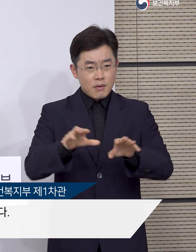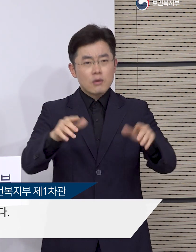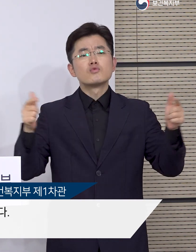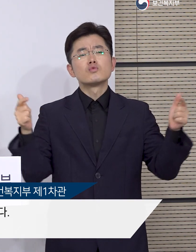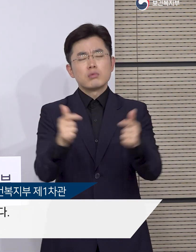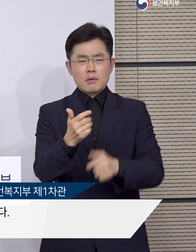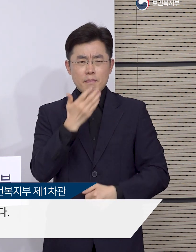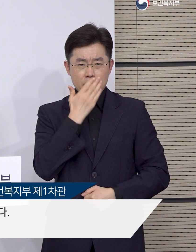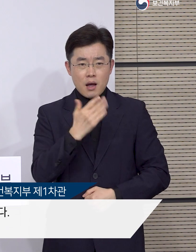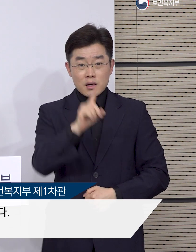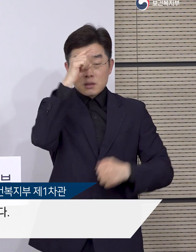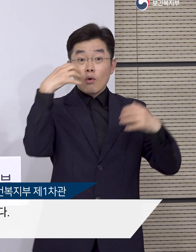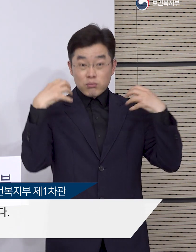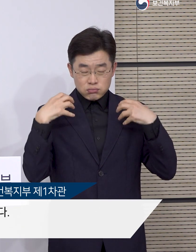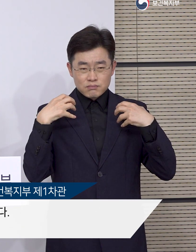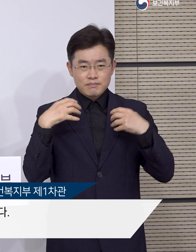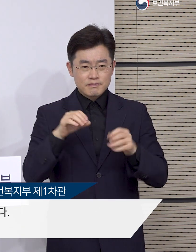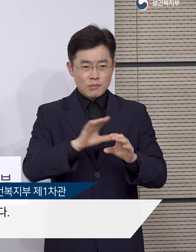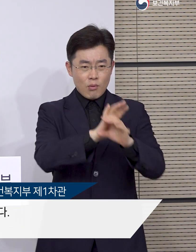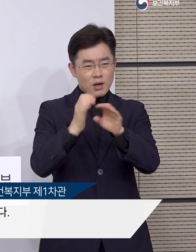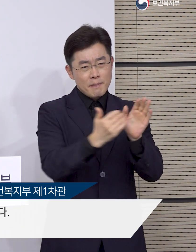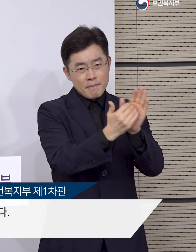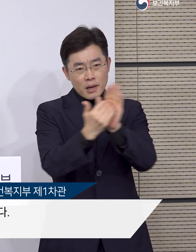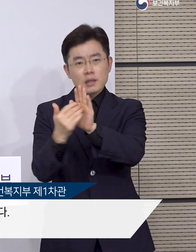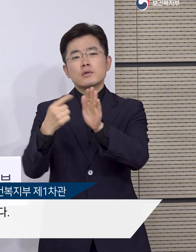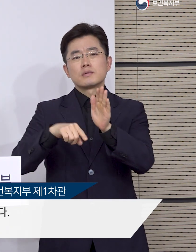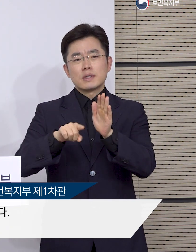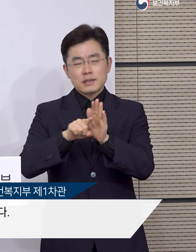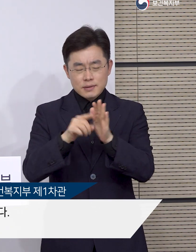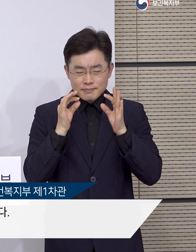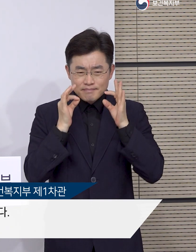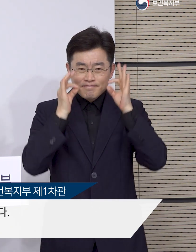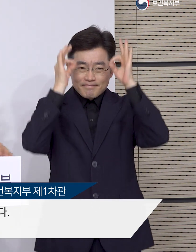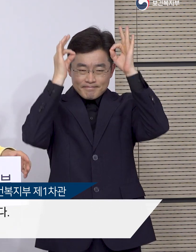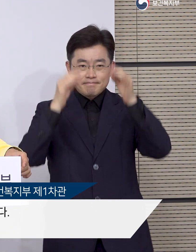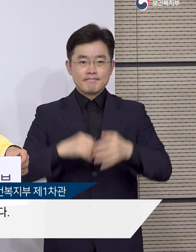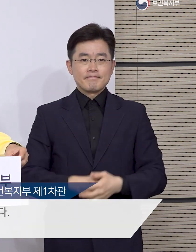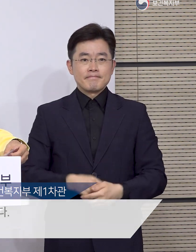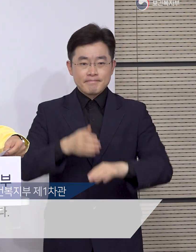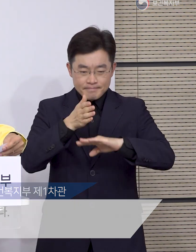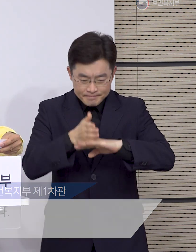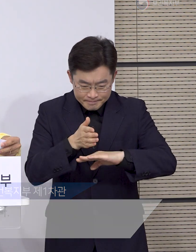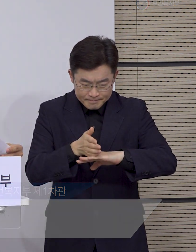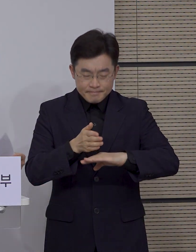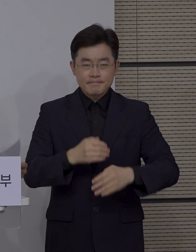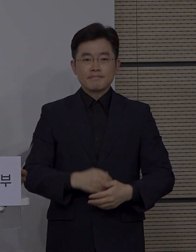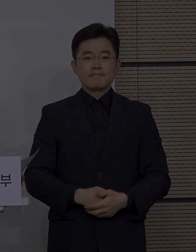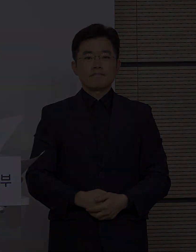정부도 그 가운데서 최선을 다하도록 하겠습니다. 감사합니다.